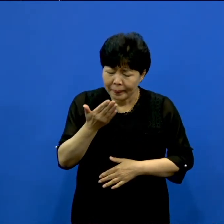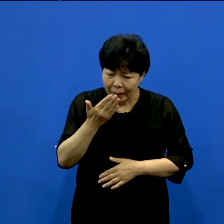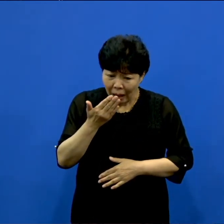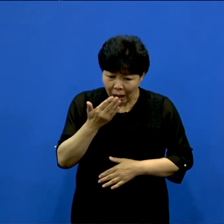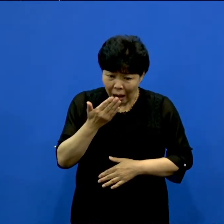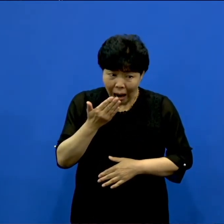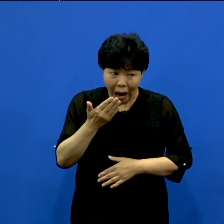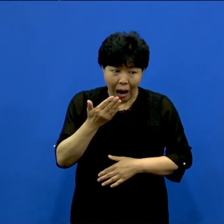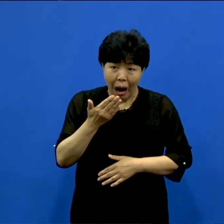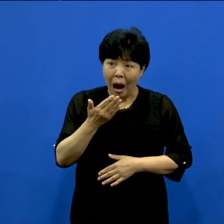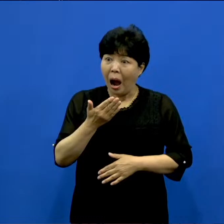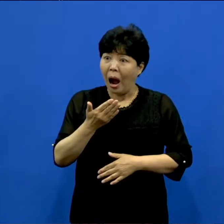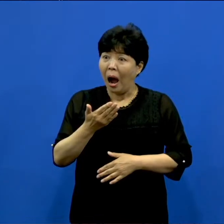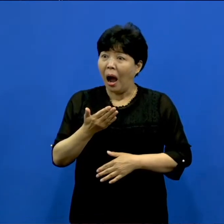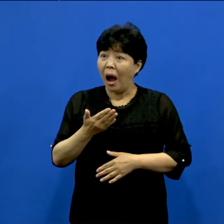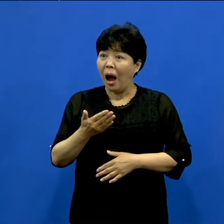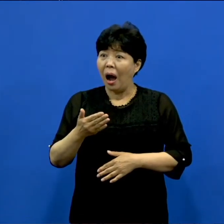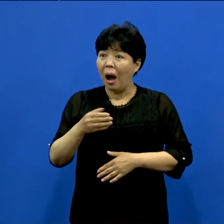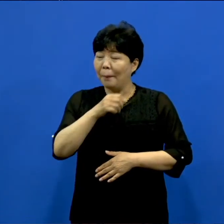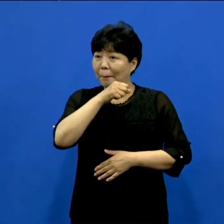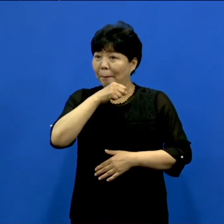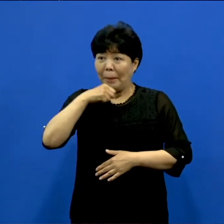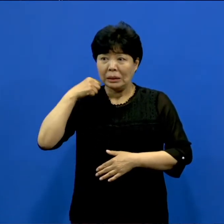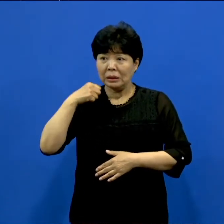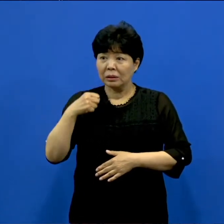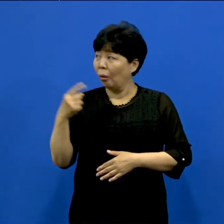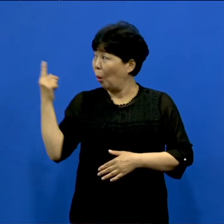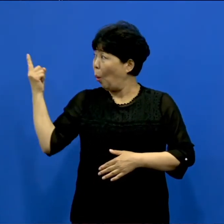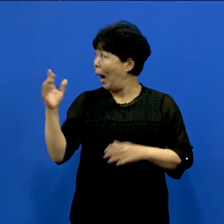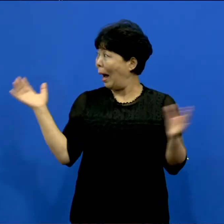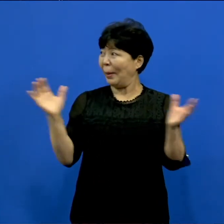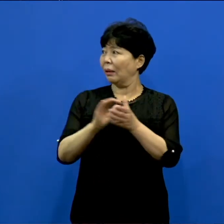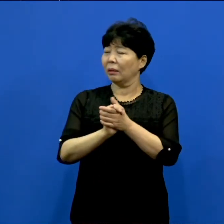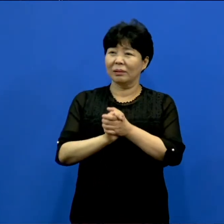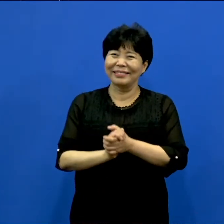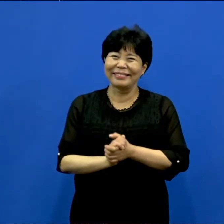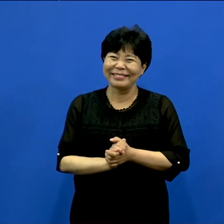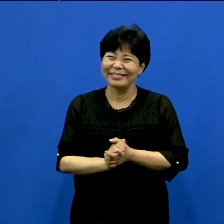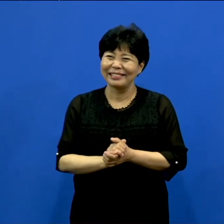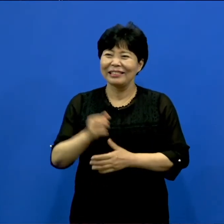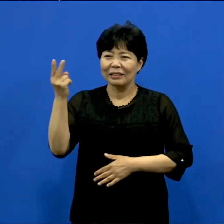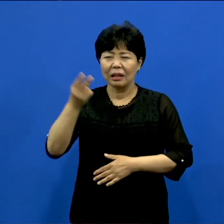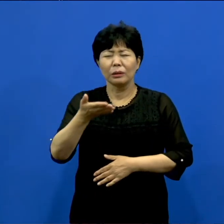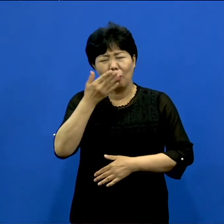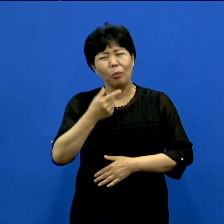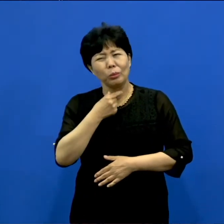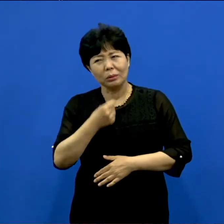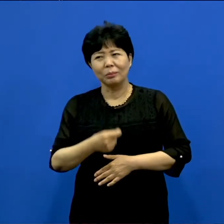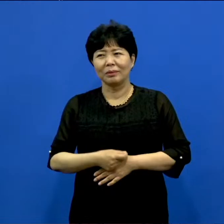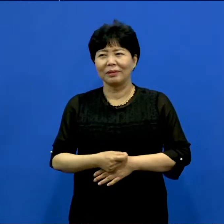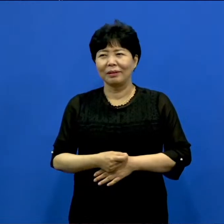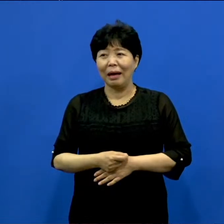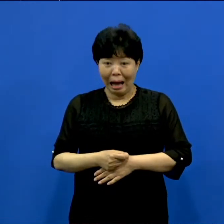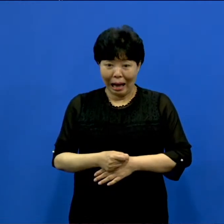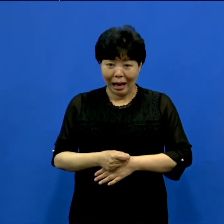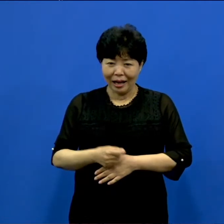그리고 계속 찾게 돼요. 가면 두리향이야,